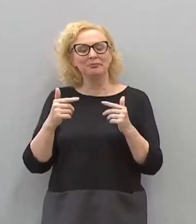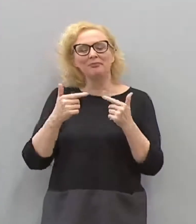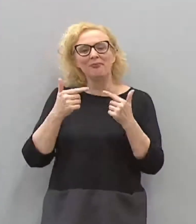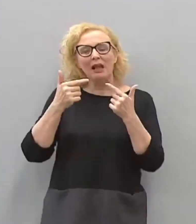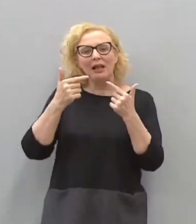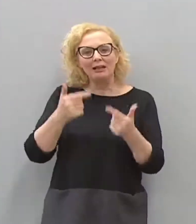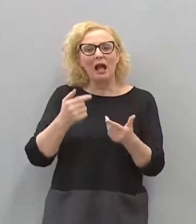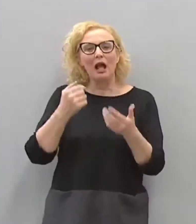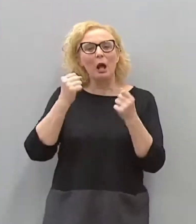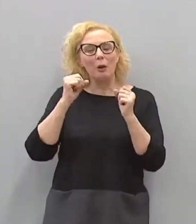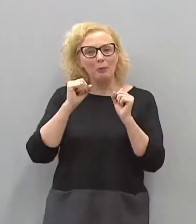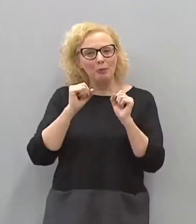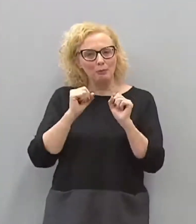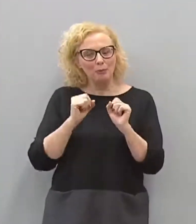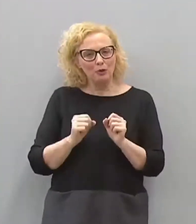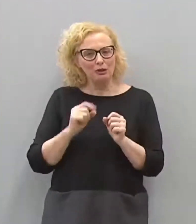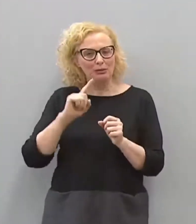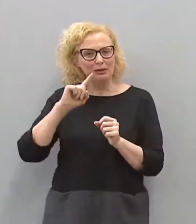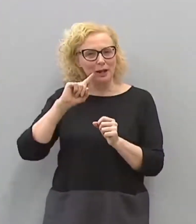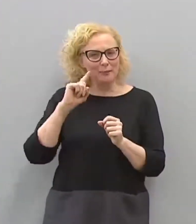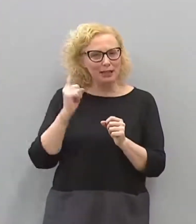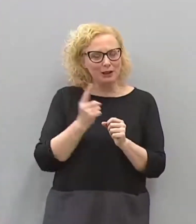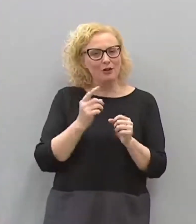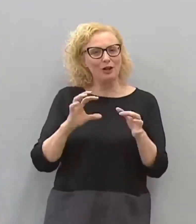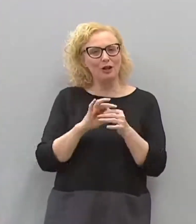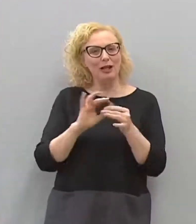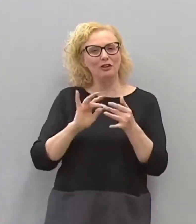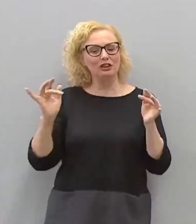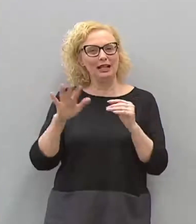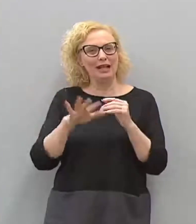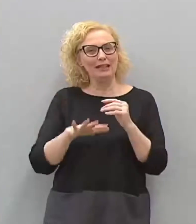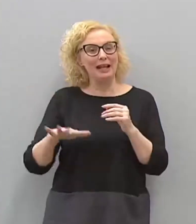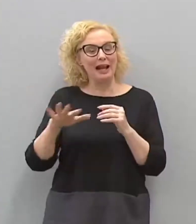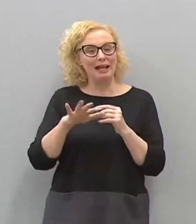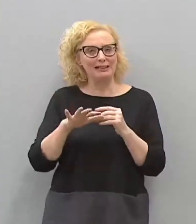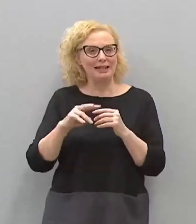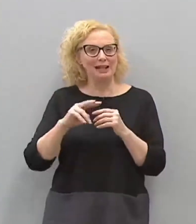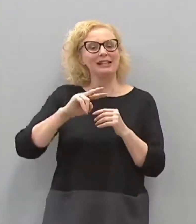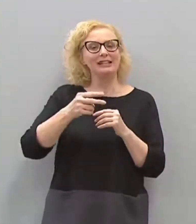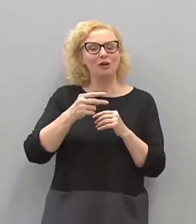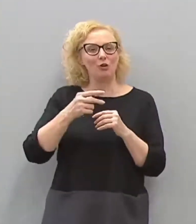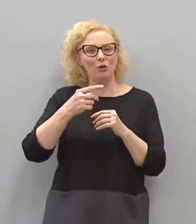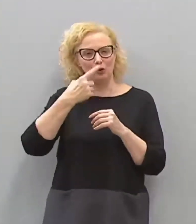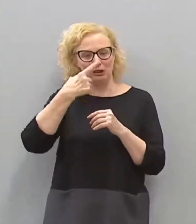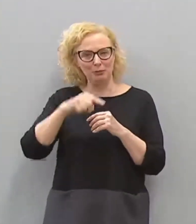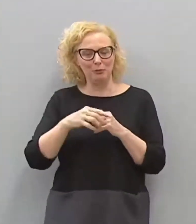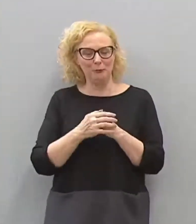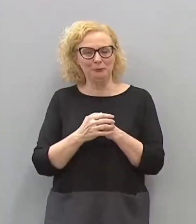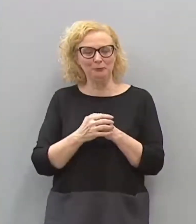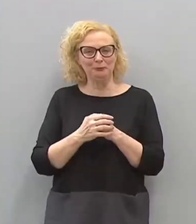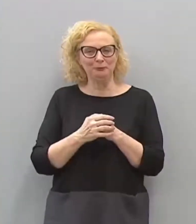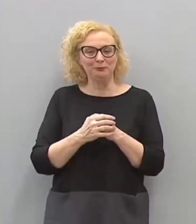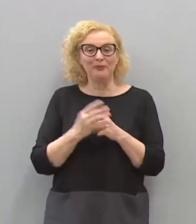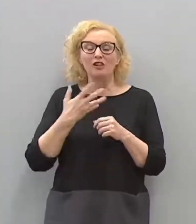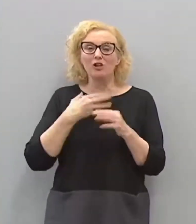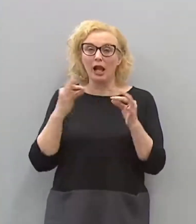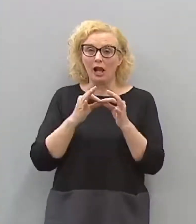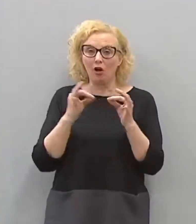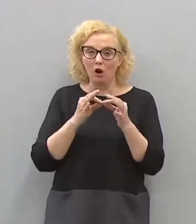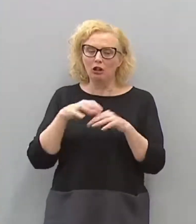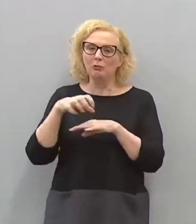questa passaggio al digitale terrestre di seconda generazione si sono ormai accordi ben precisi con